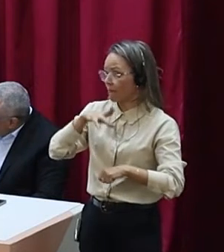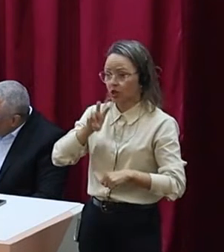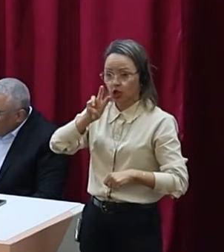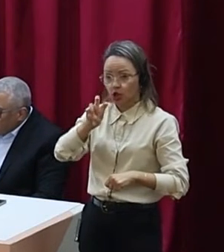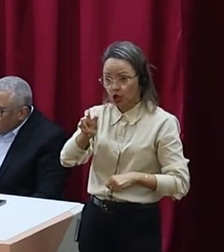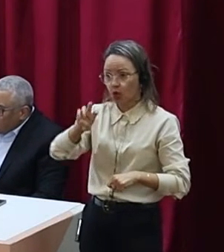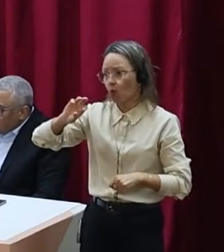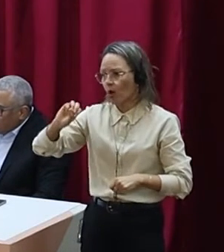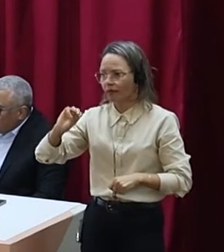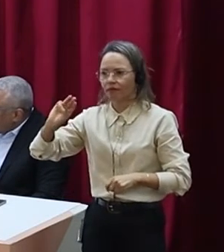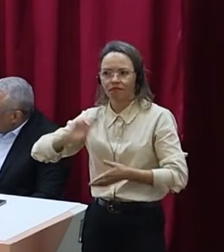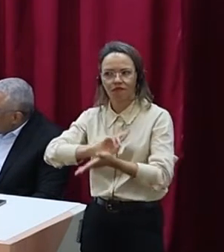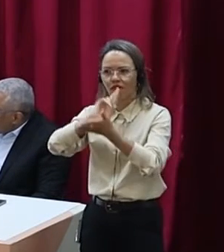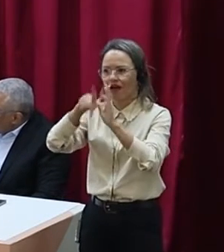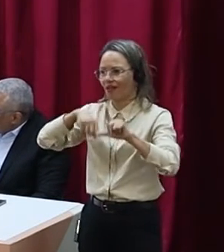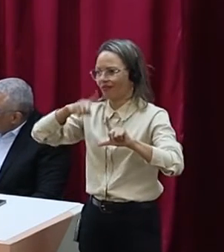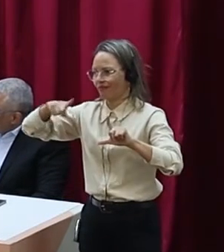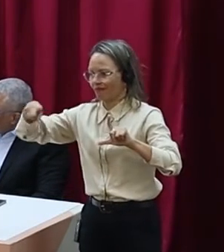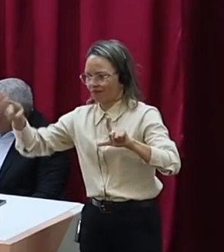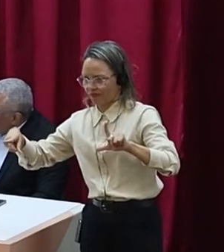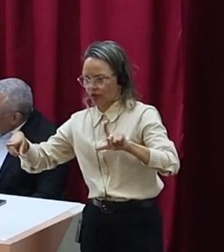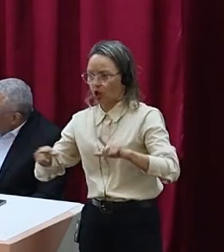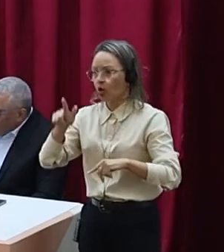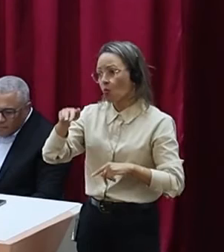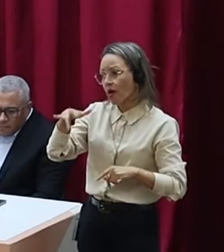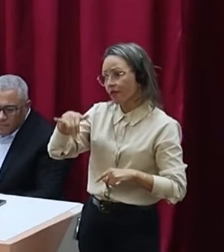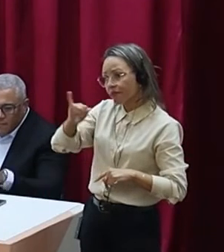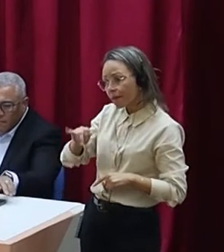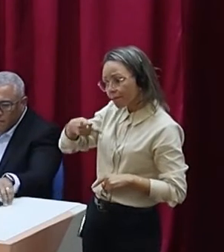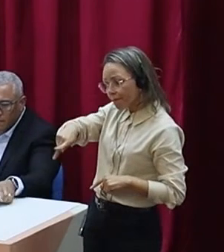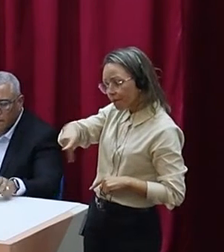50 variedades. Y el guaraní paraguayo es el guaraní que se habla en Paraguay.